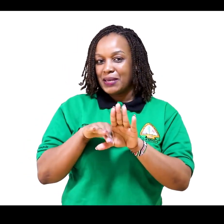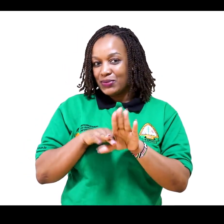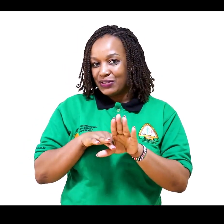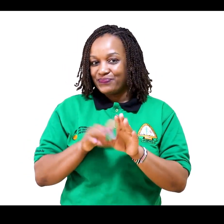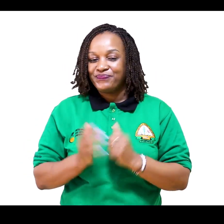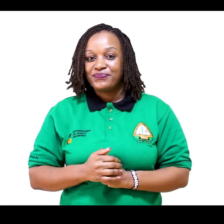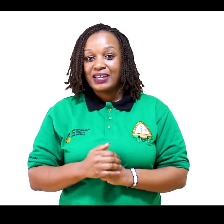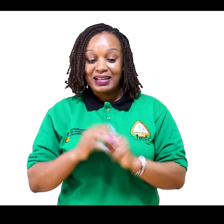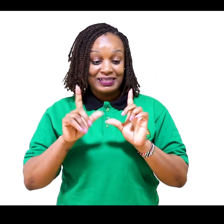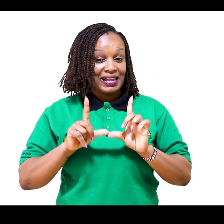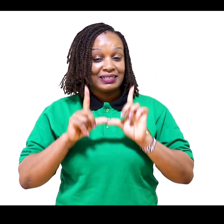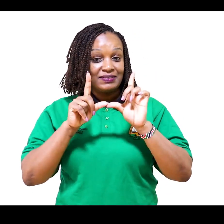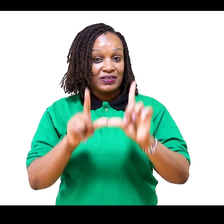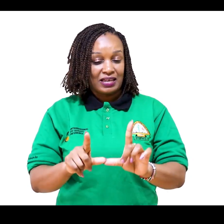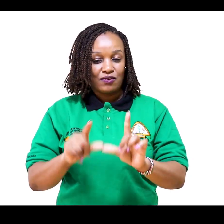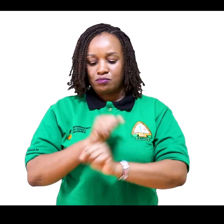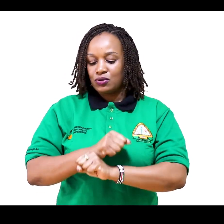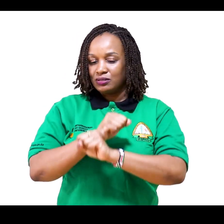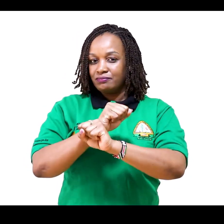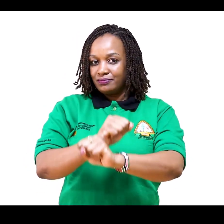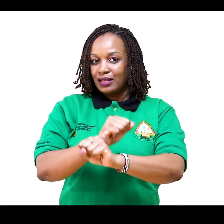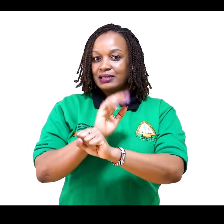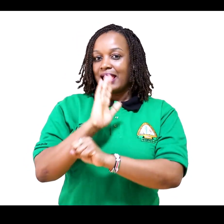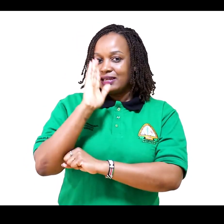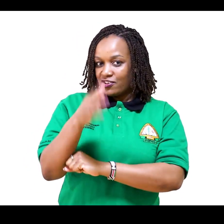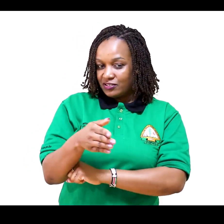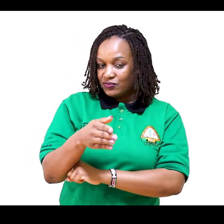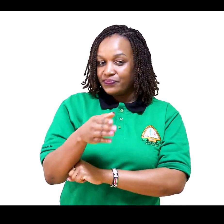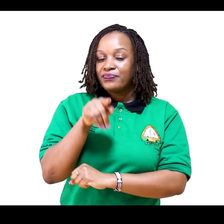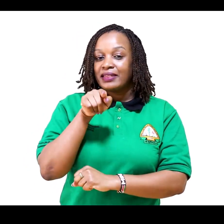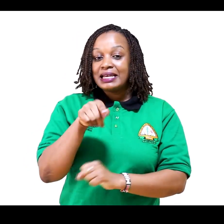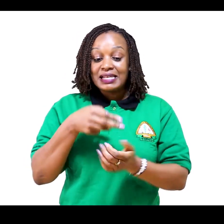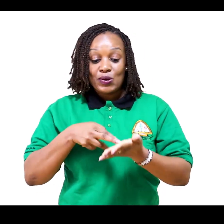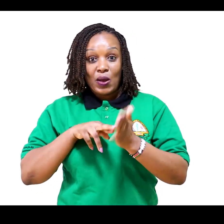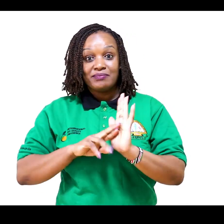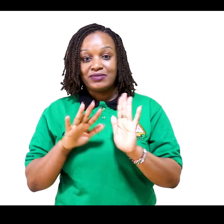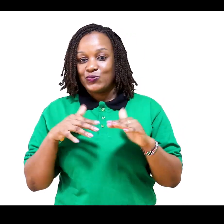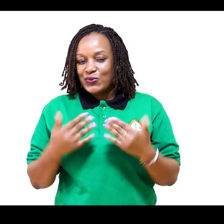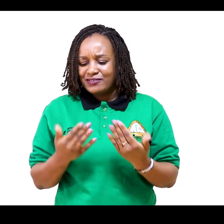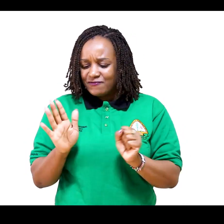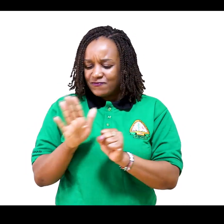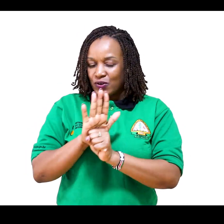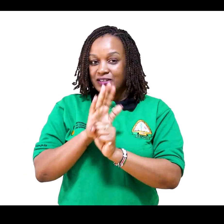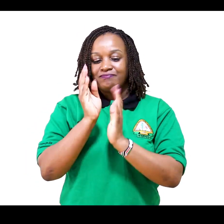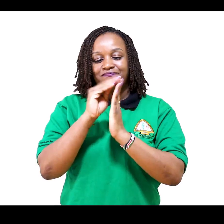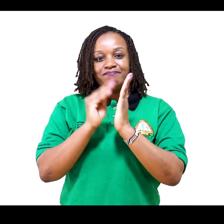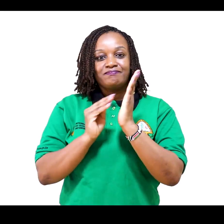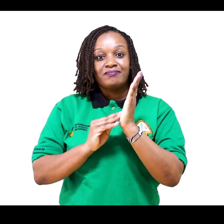UPOV. Kwa cheti cha mwelekeo wa kinga, mahitaji ni ombi lililojazwa kikamilifu